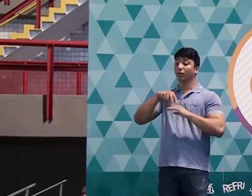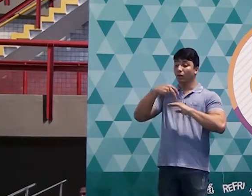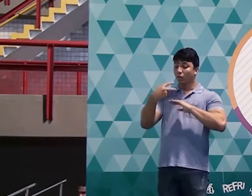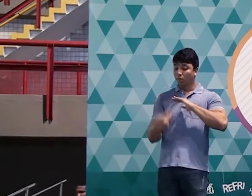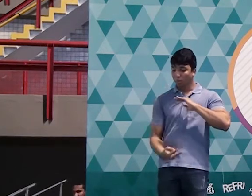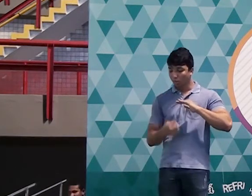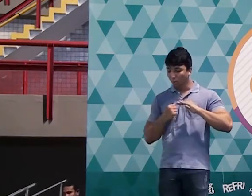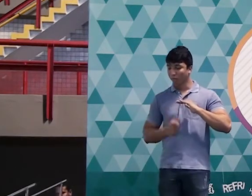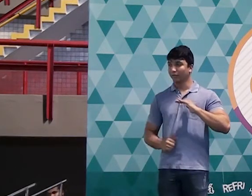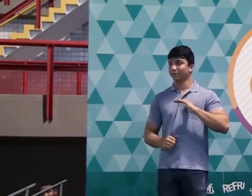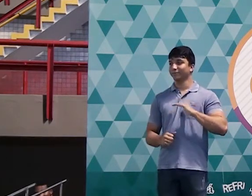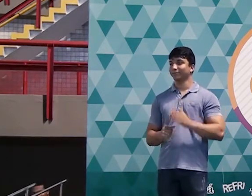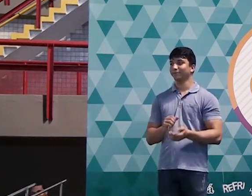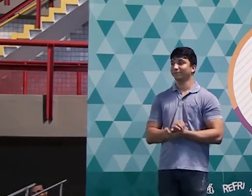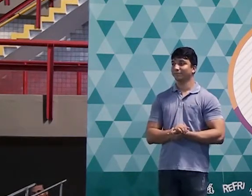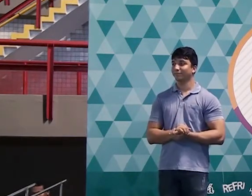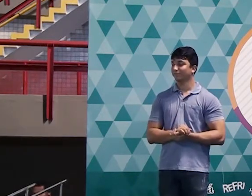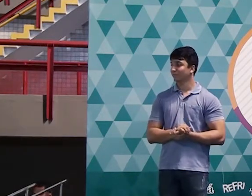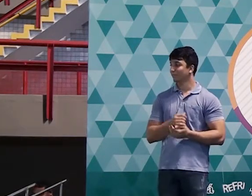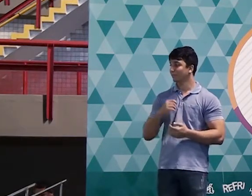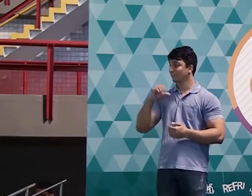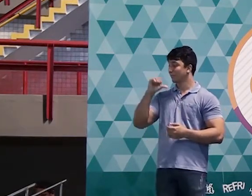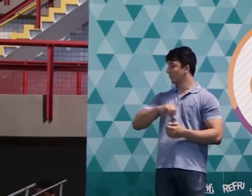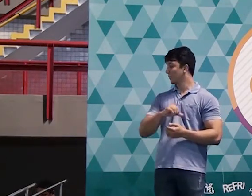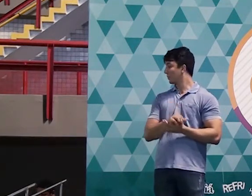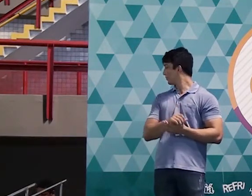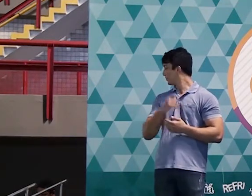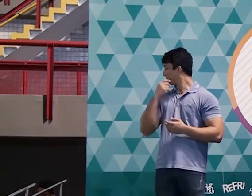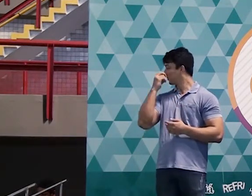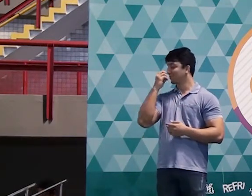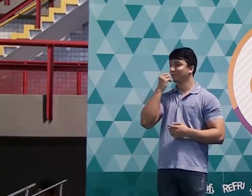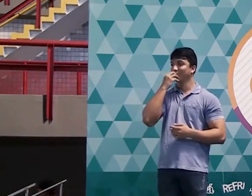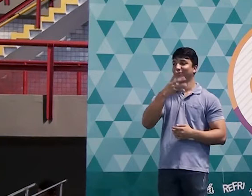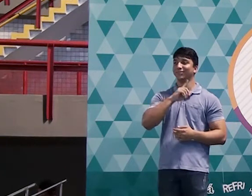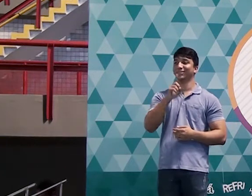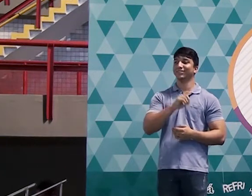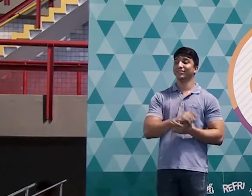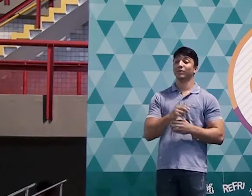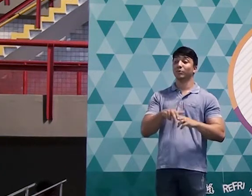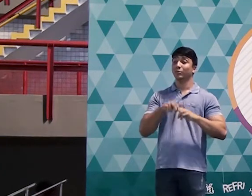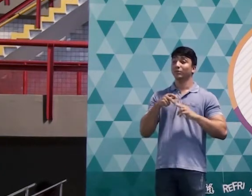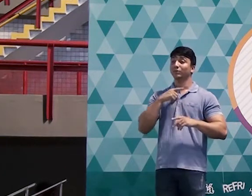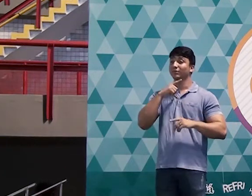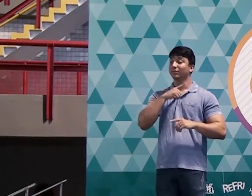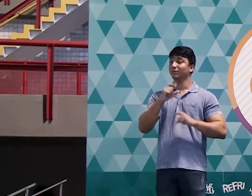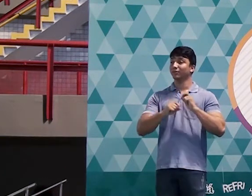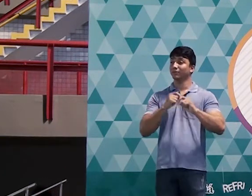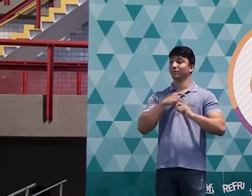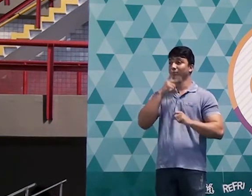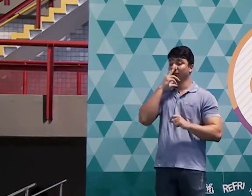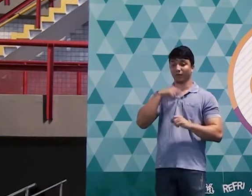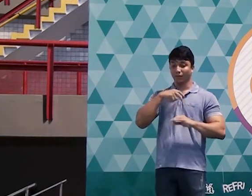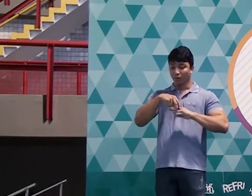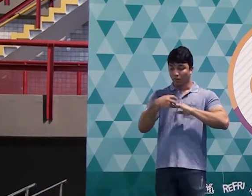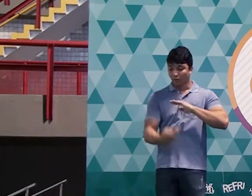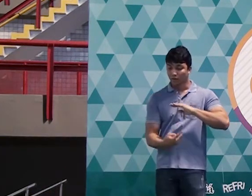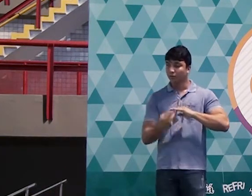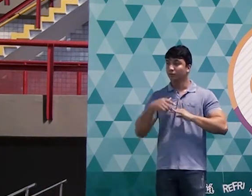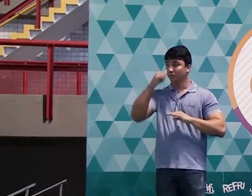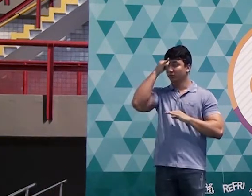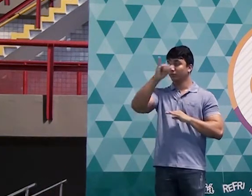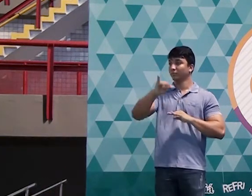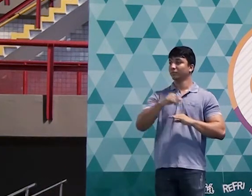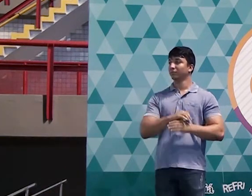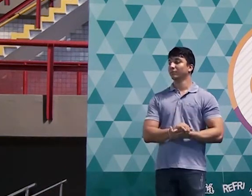na merda. Não é uma coisa para se fazer. Então você não vai para essa fossa. Professor,